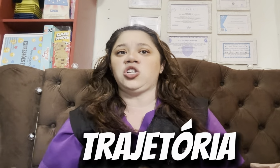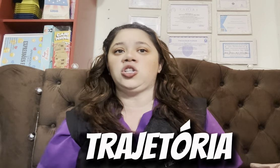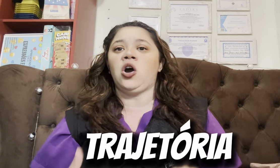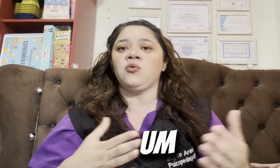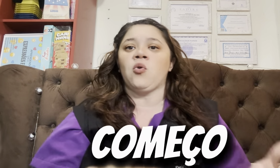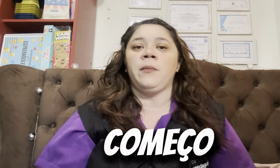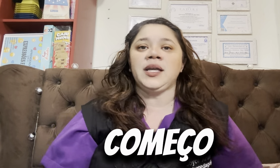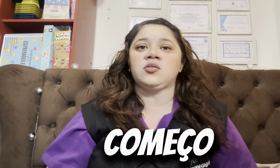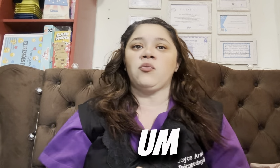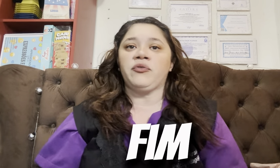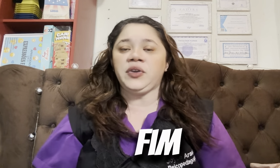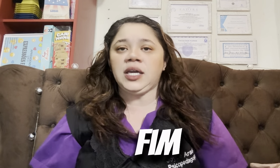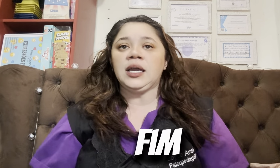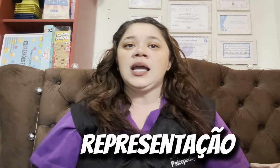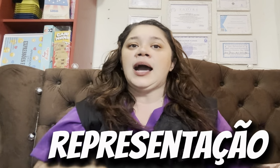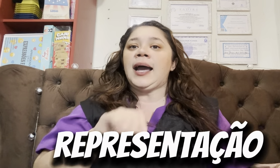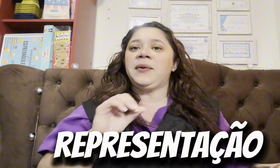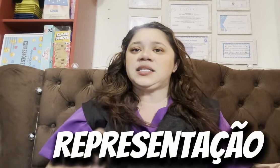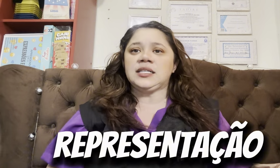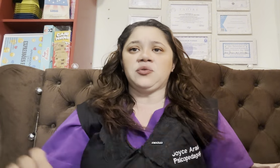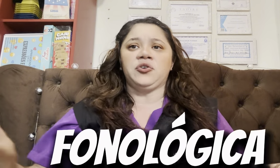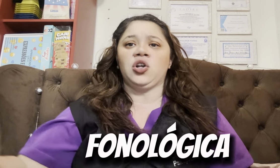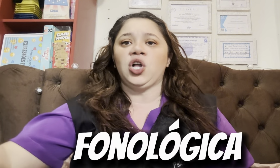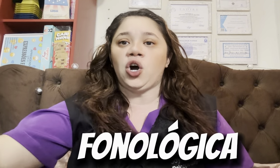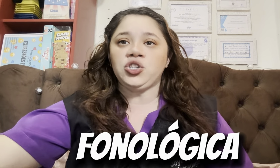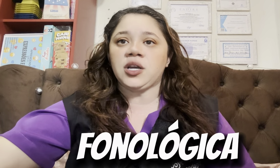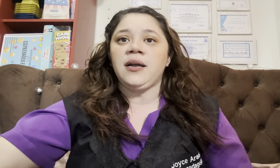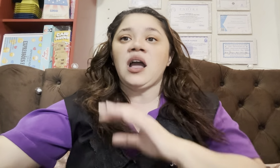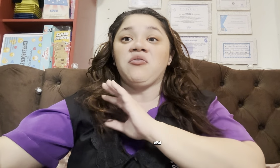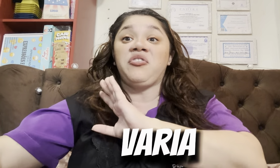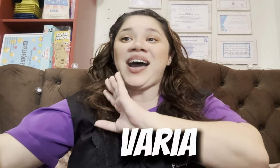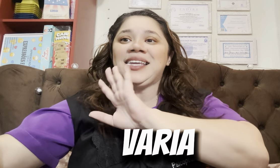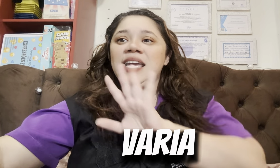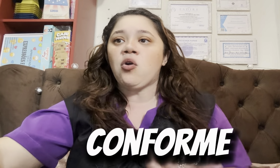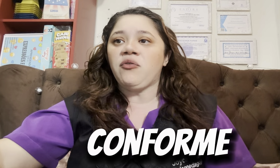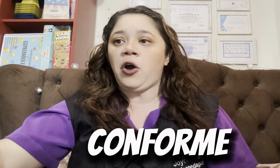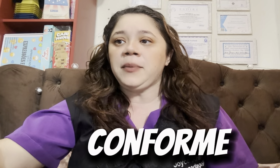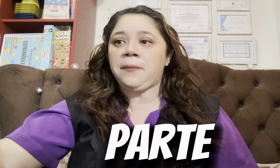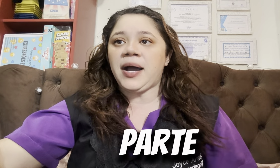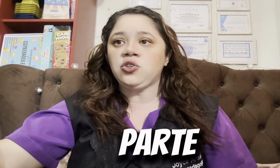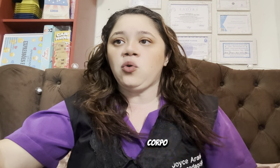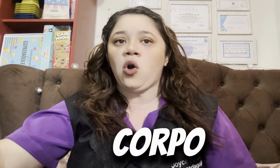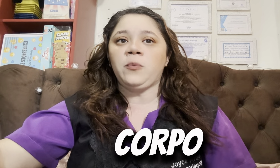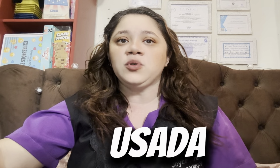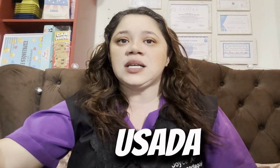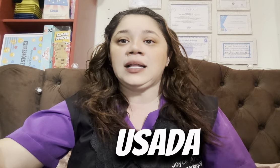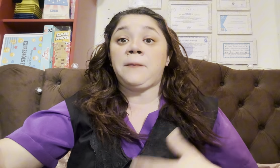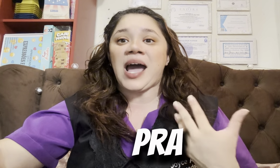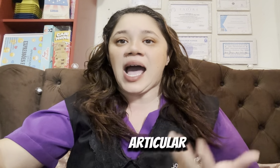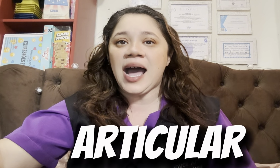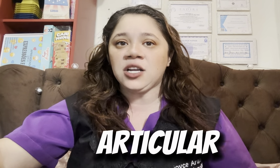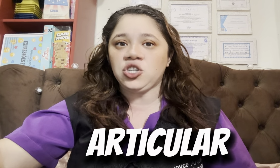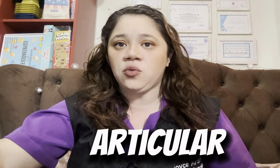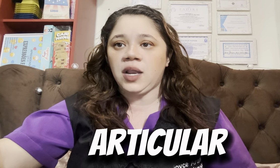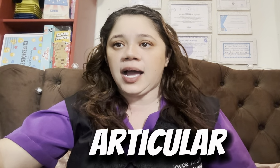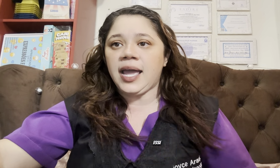trajetória, um começo, um fim, representação fonológica, varia conforme a parte do corpo usada para articular